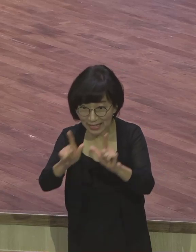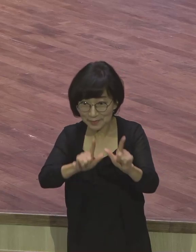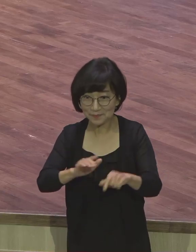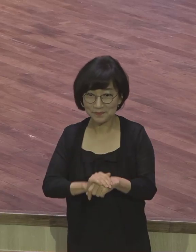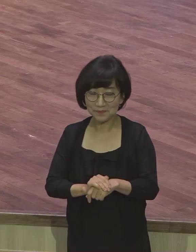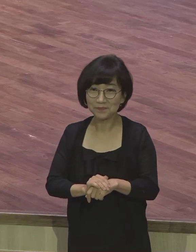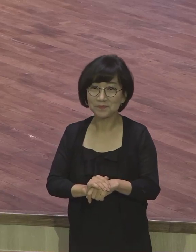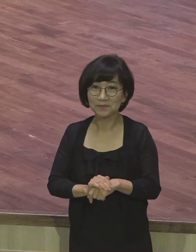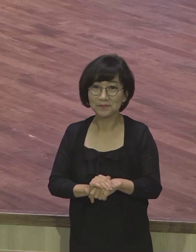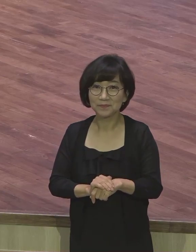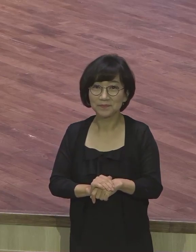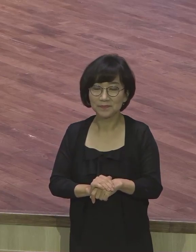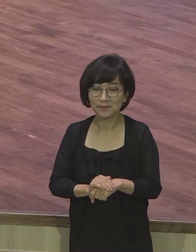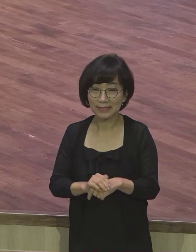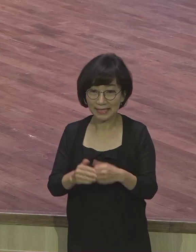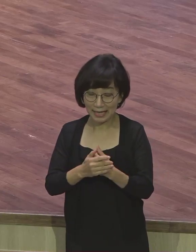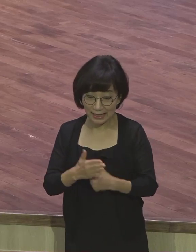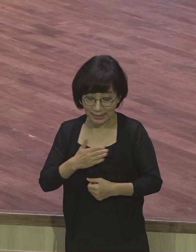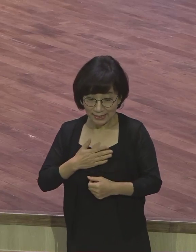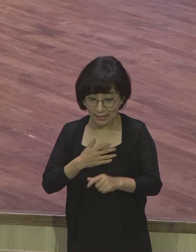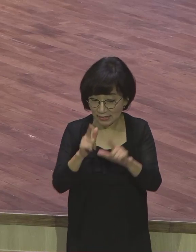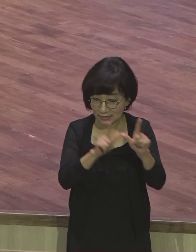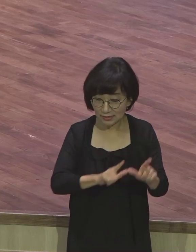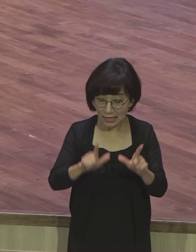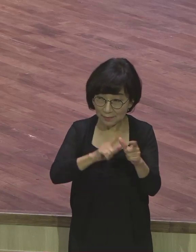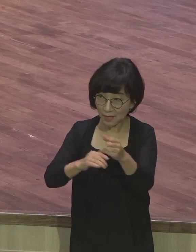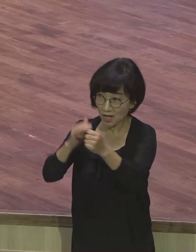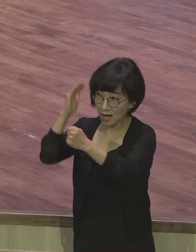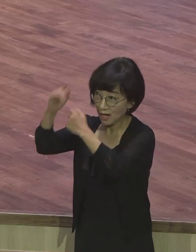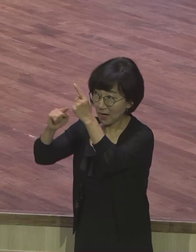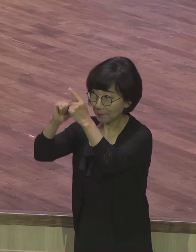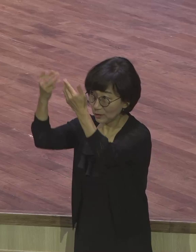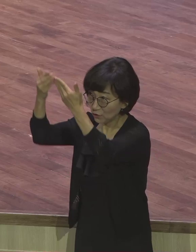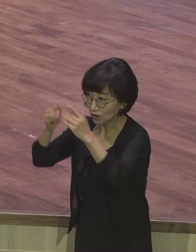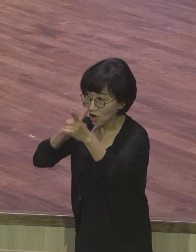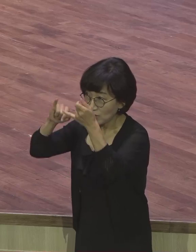삶, 나의 삶이 언약 속에 있다.